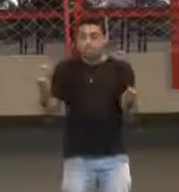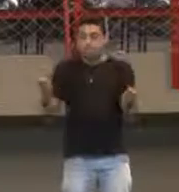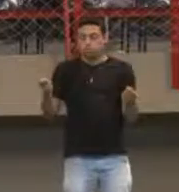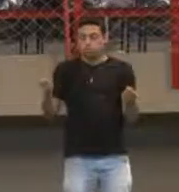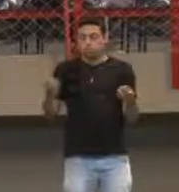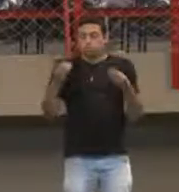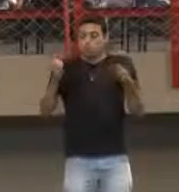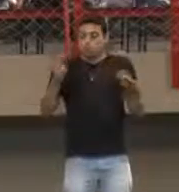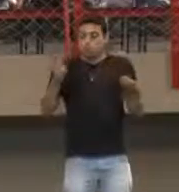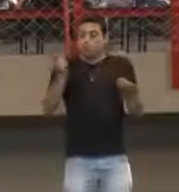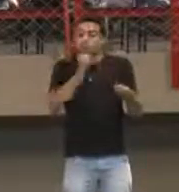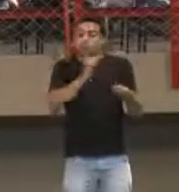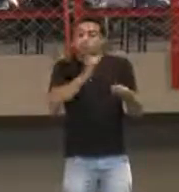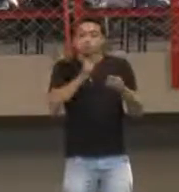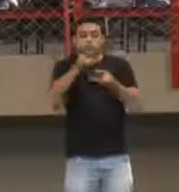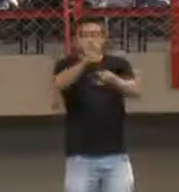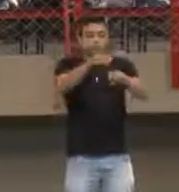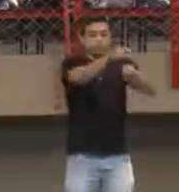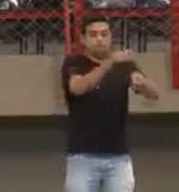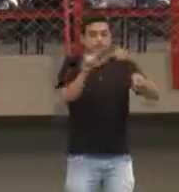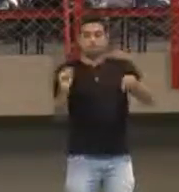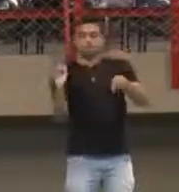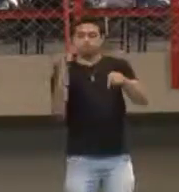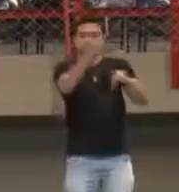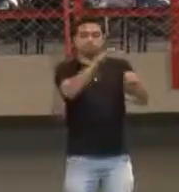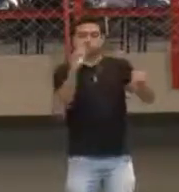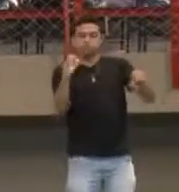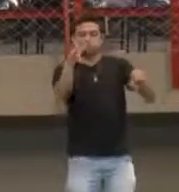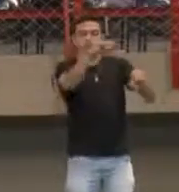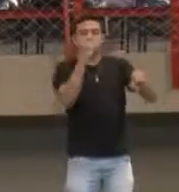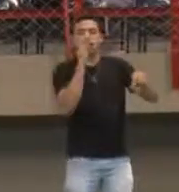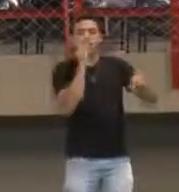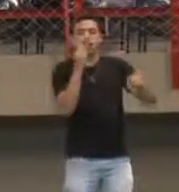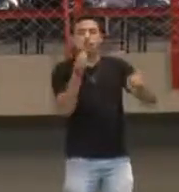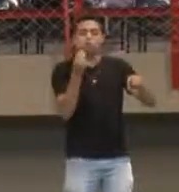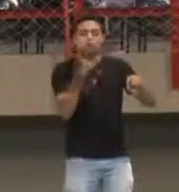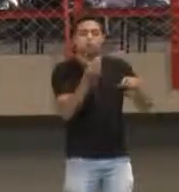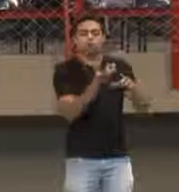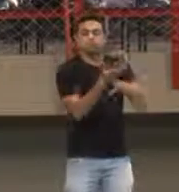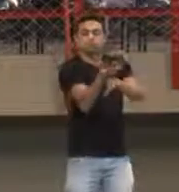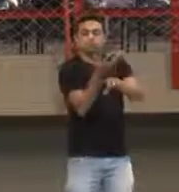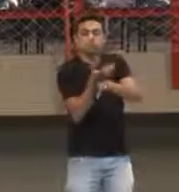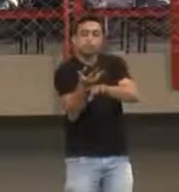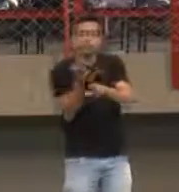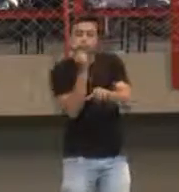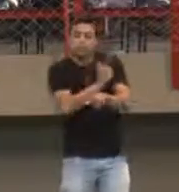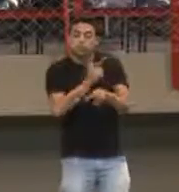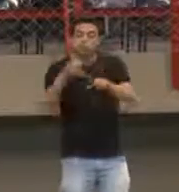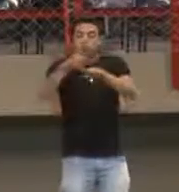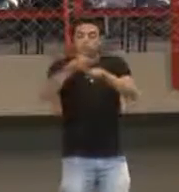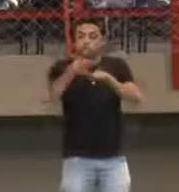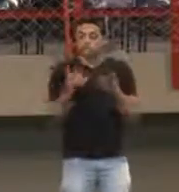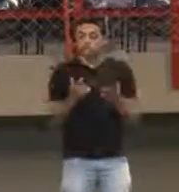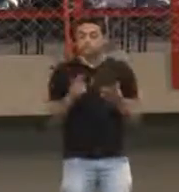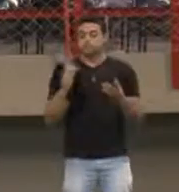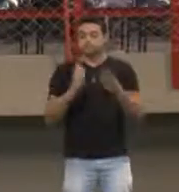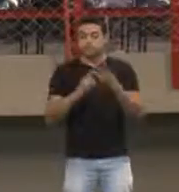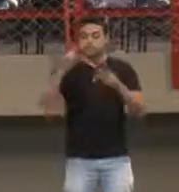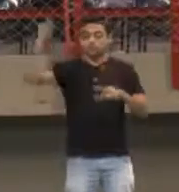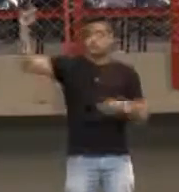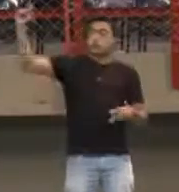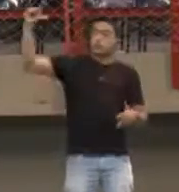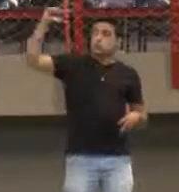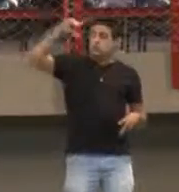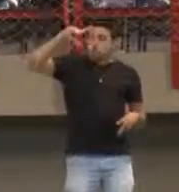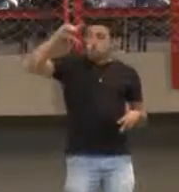Como é que ele vai irrigar essa plantação toda para produzir o biocombustível? Não. Solar pelo